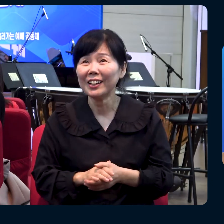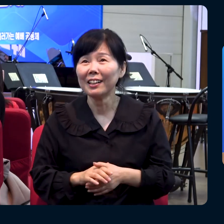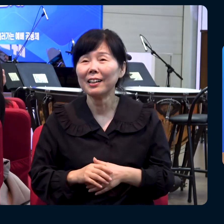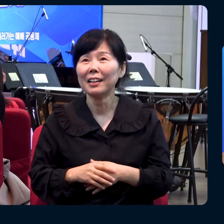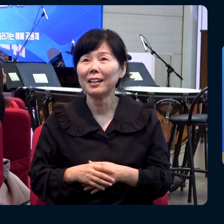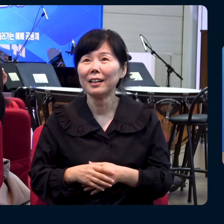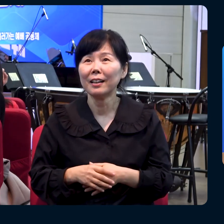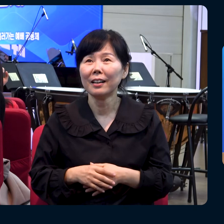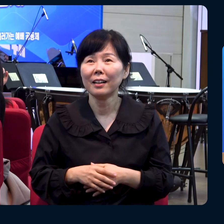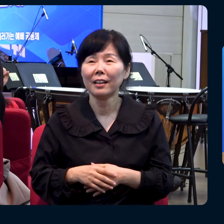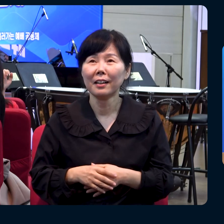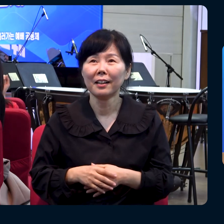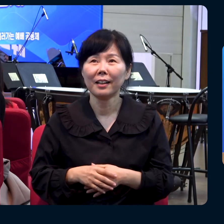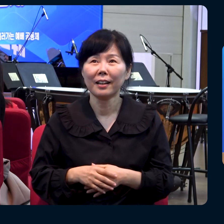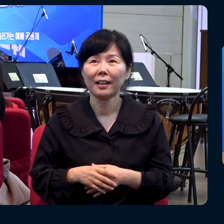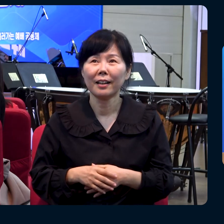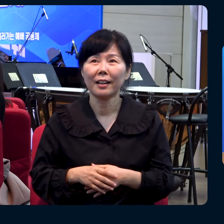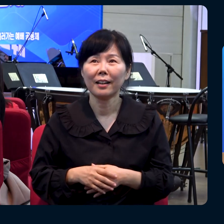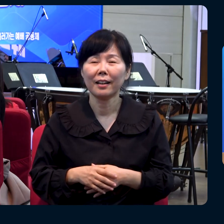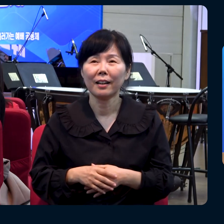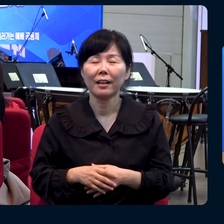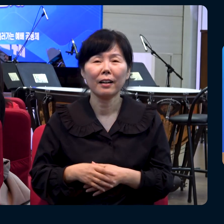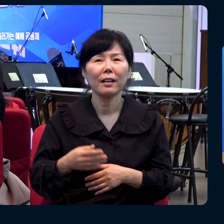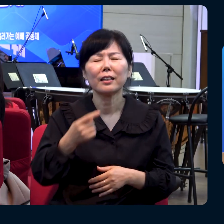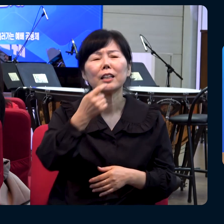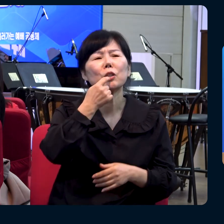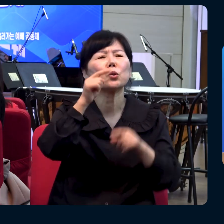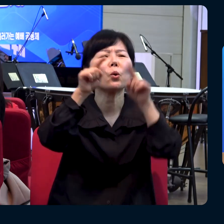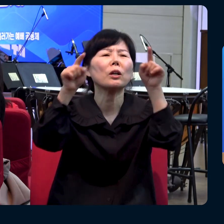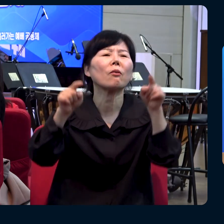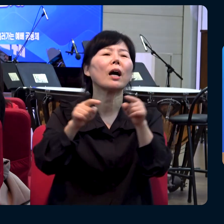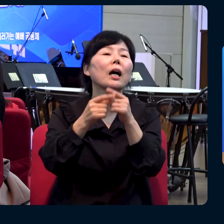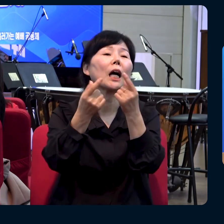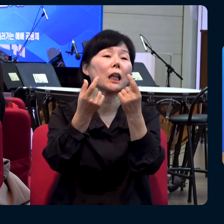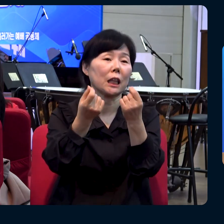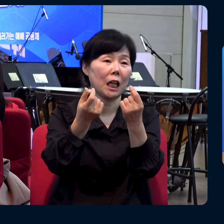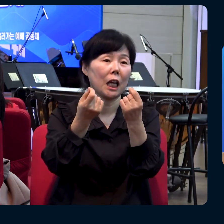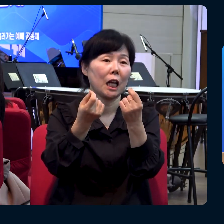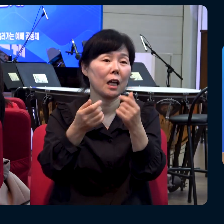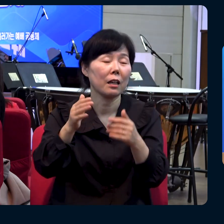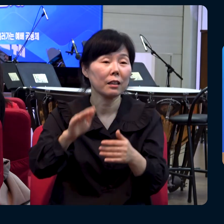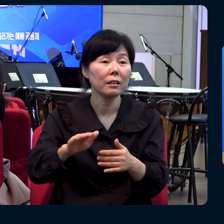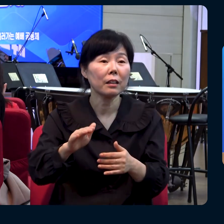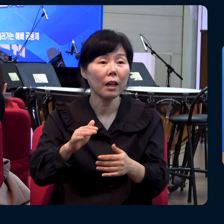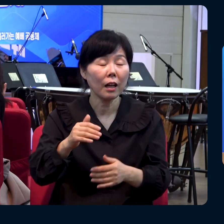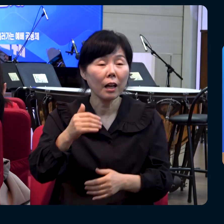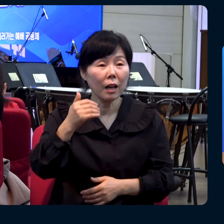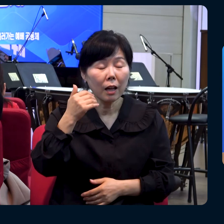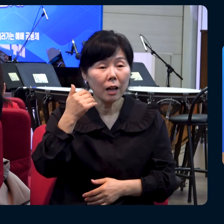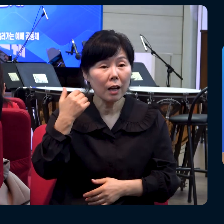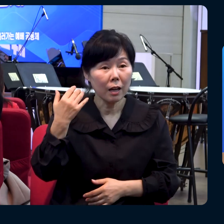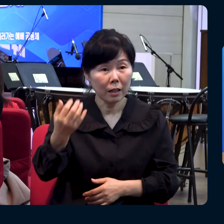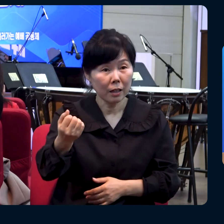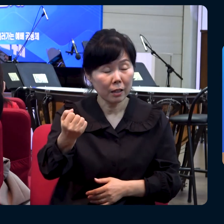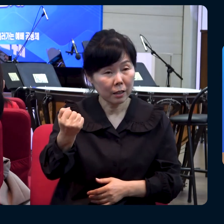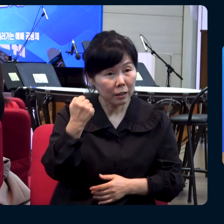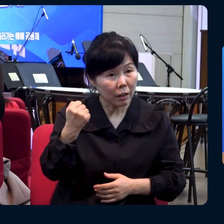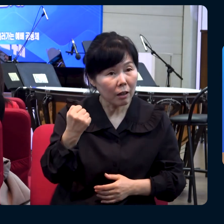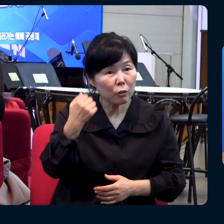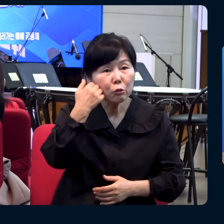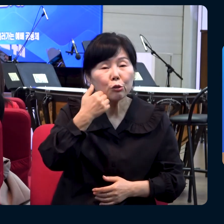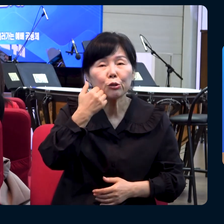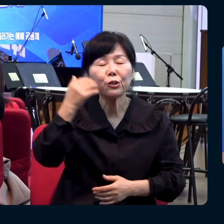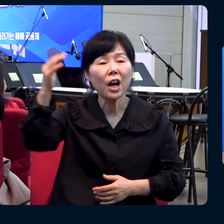성경이 말하는 게 뭔지 아세요? 우린 다 약해요. 다윗도. 그런데 누가 제일 강한 사람이냐?